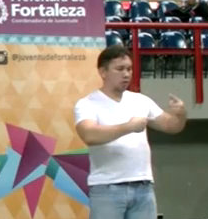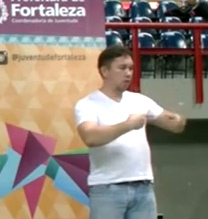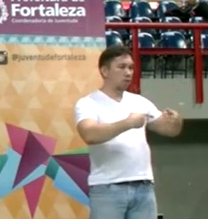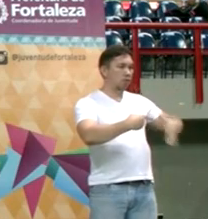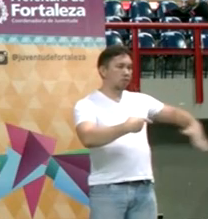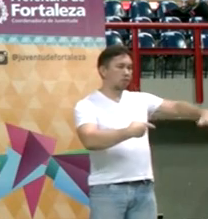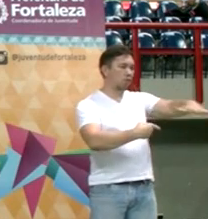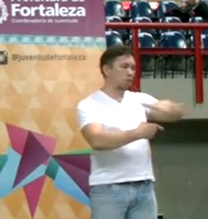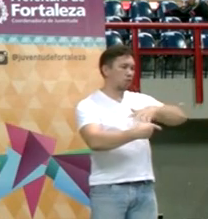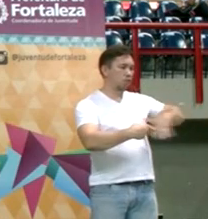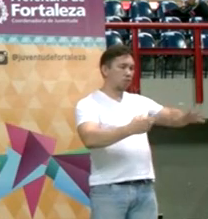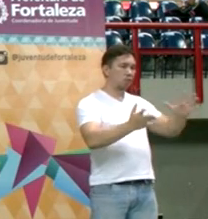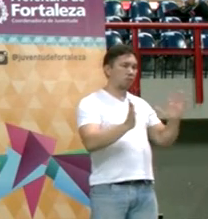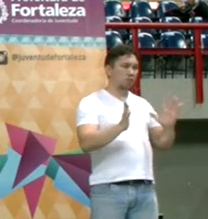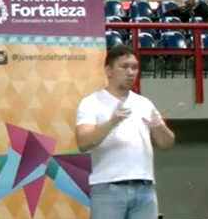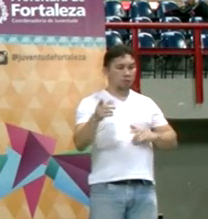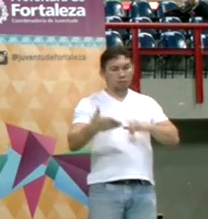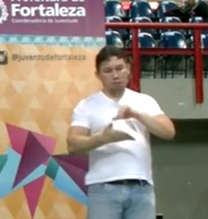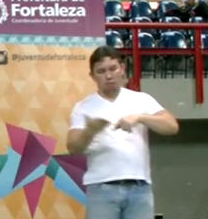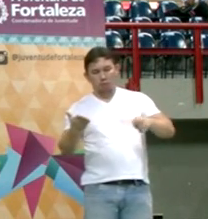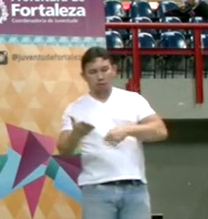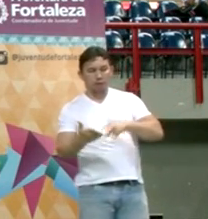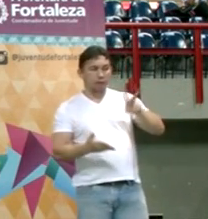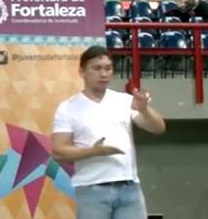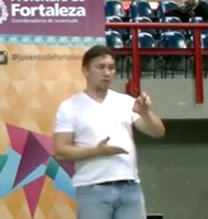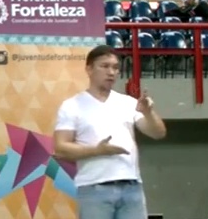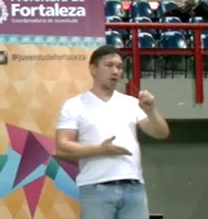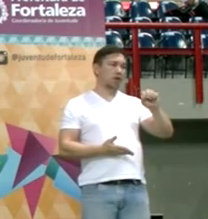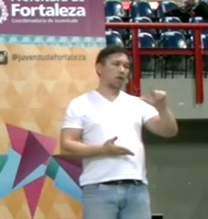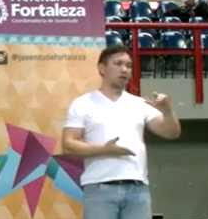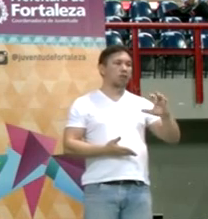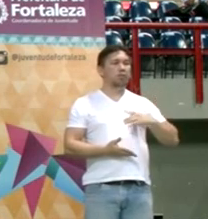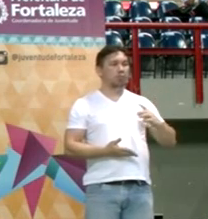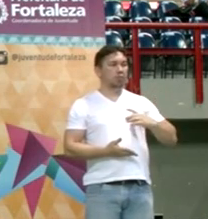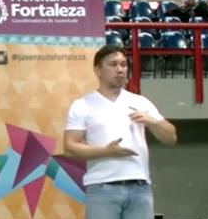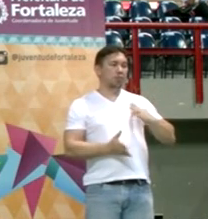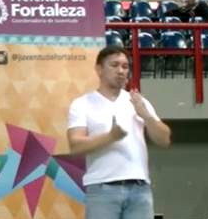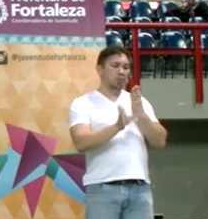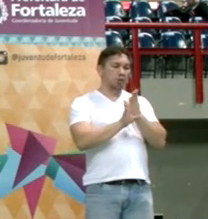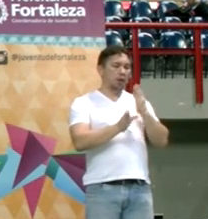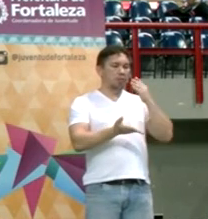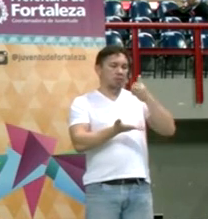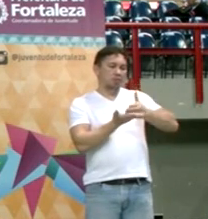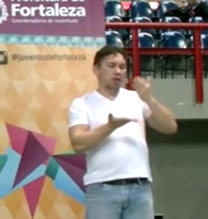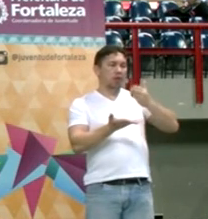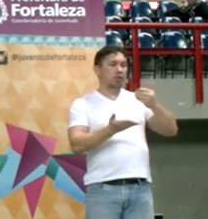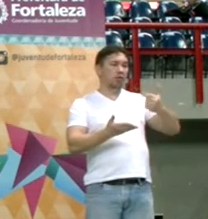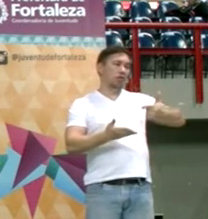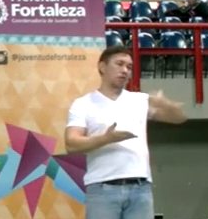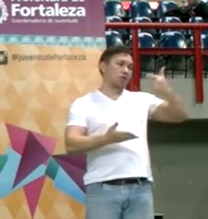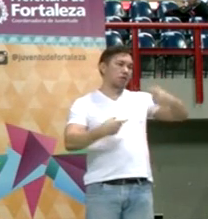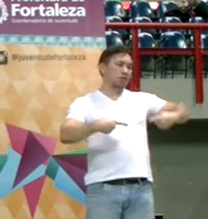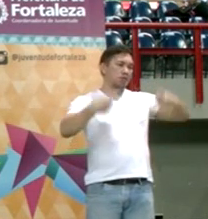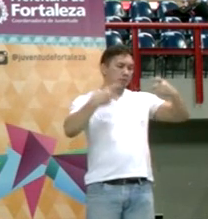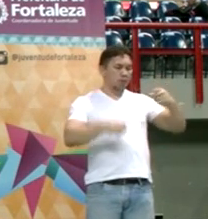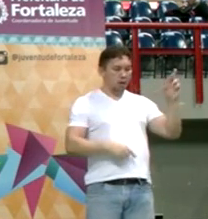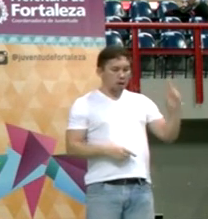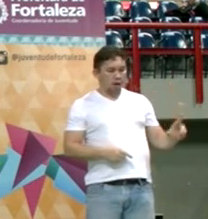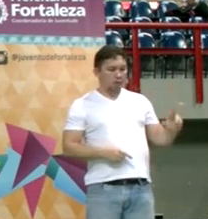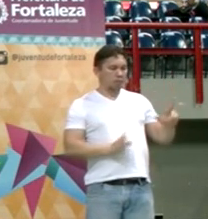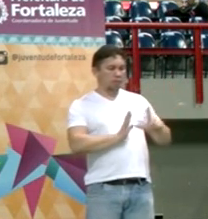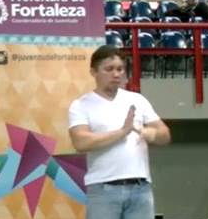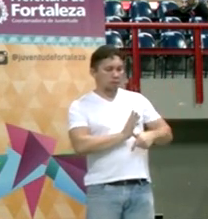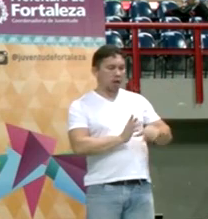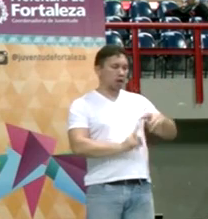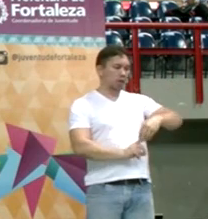geopolíticas, beleza? Não vale mais o Tratado de Versalhes desde a Segunda Guerra Mundial. Como a Rússia estava atrasada, ainda